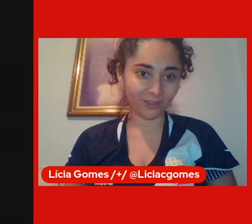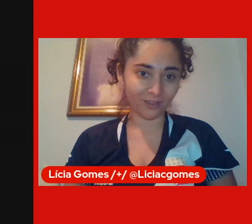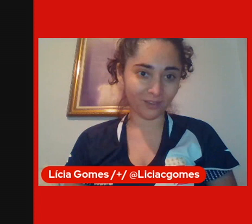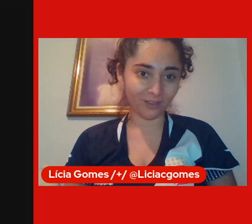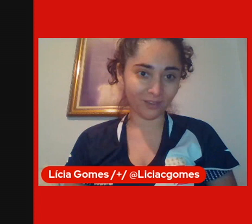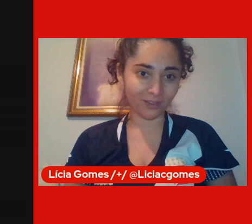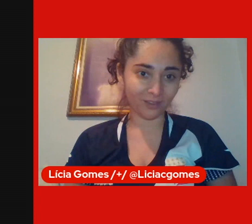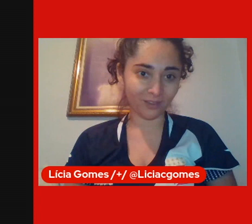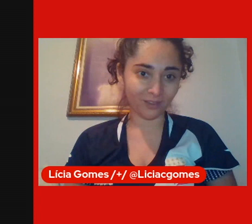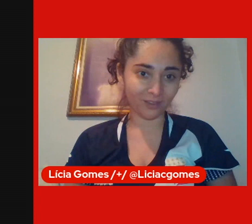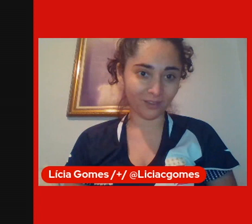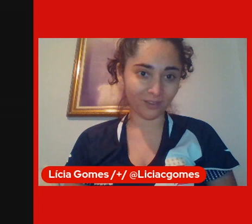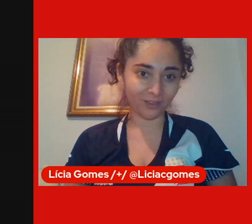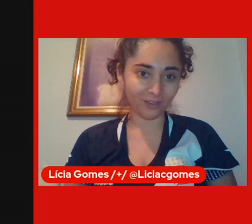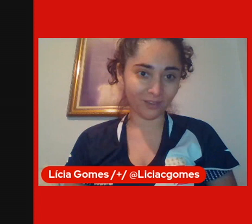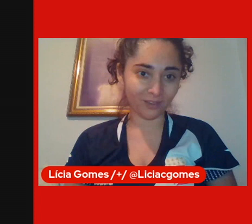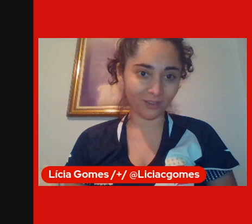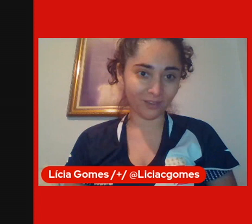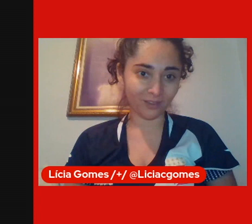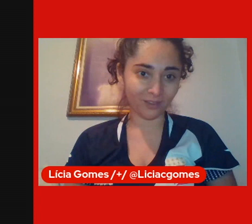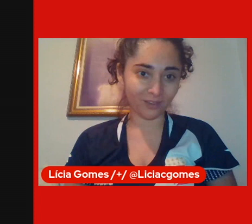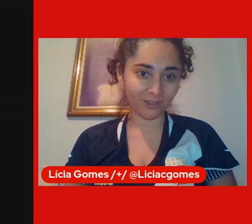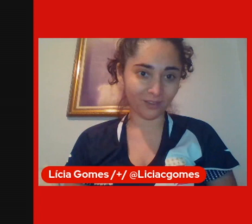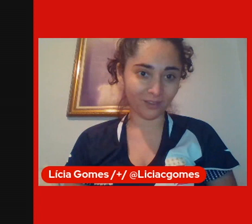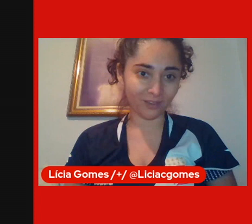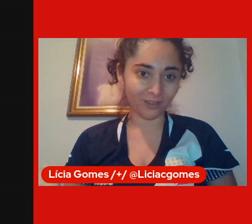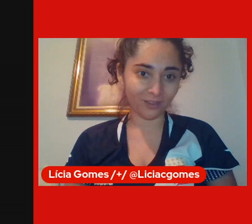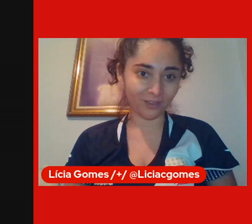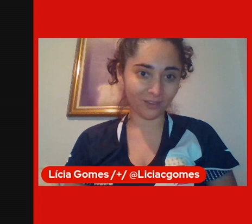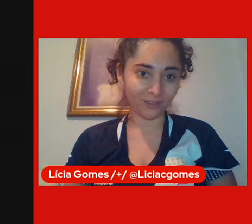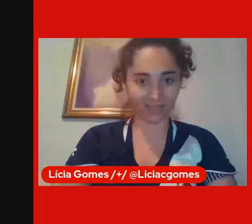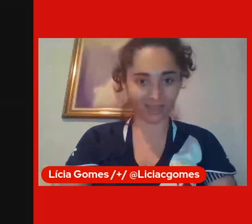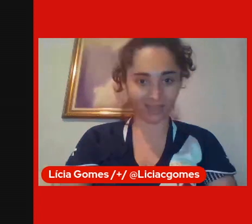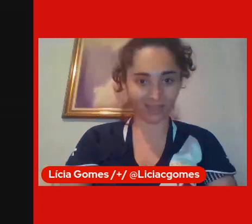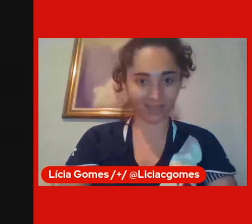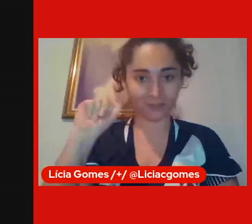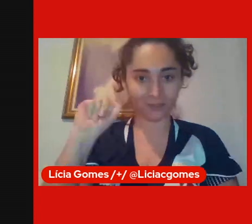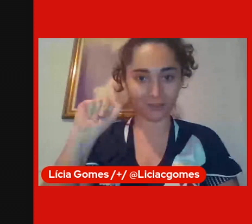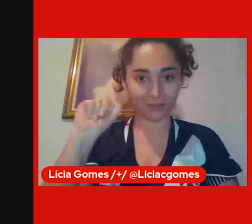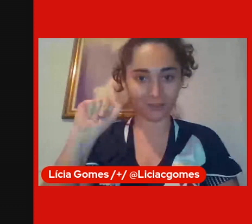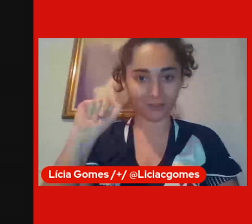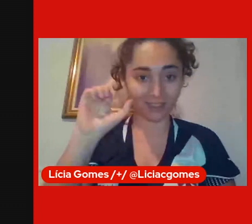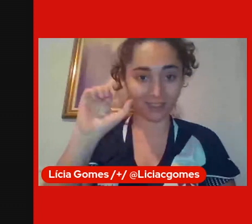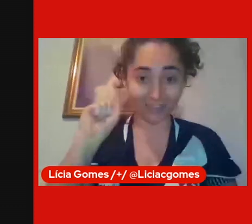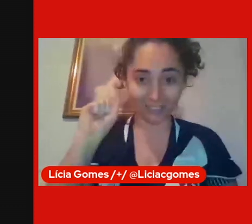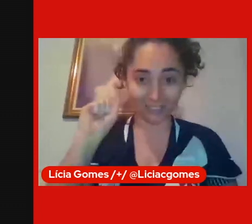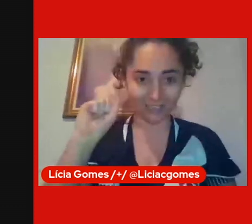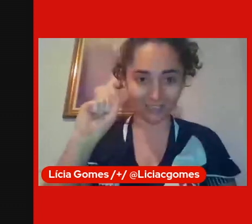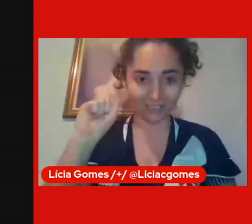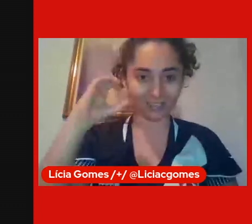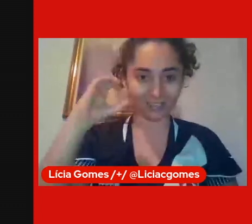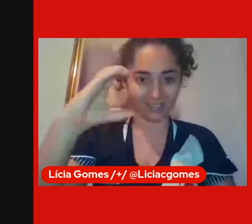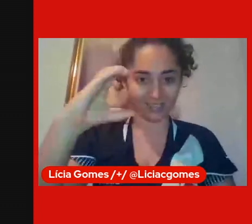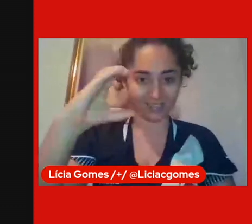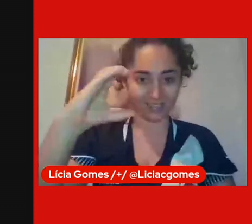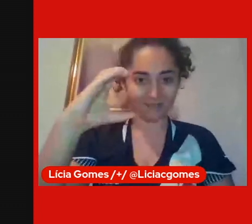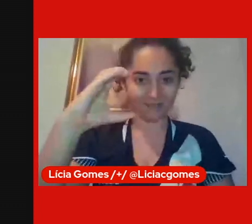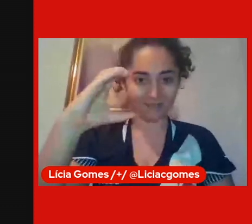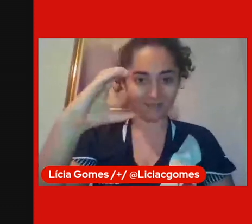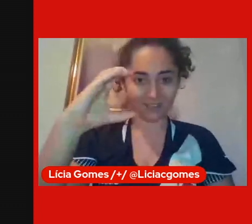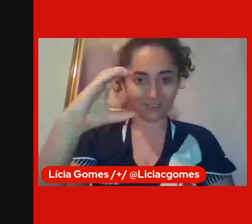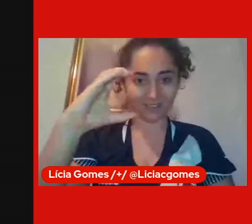C, o A. Peraí. De novo, porque deu uma travada de leve.